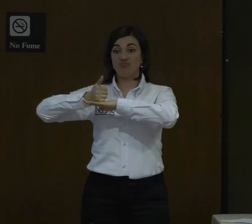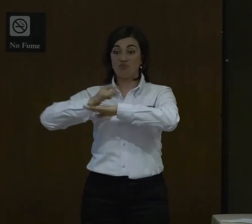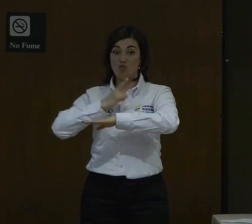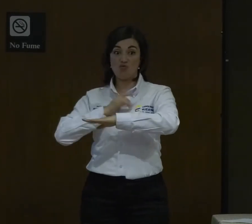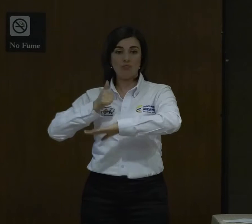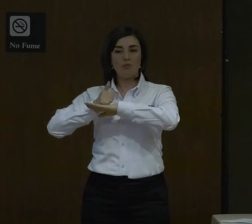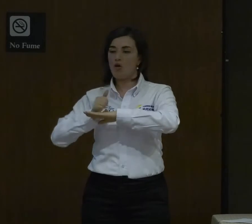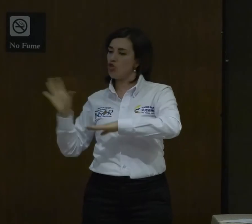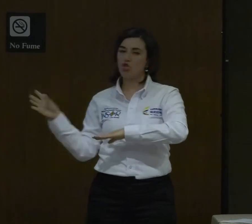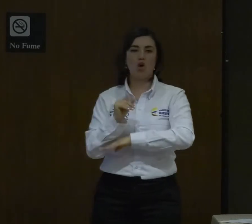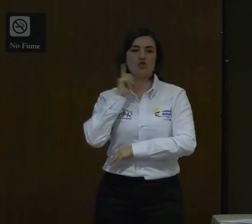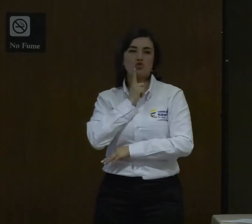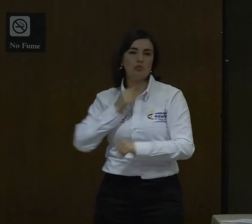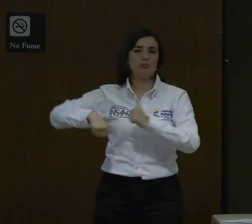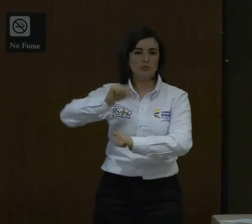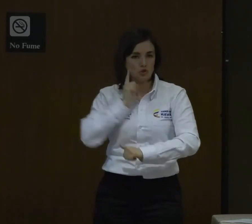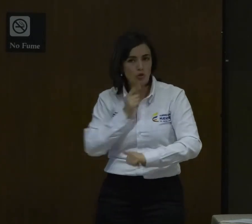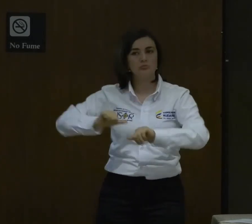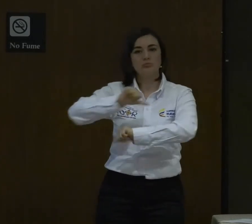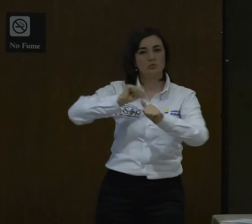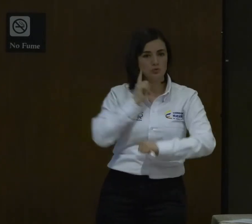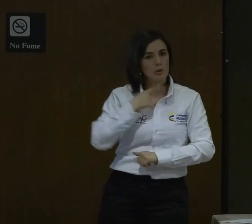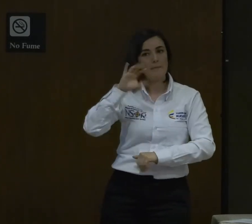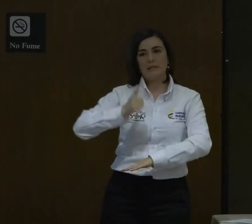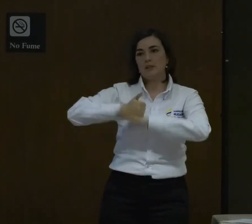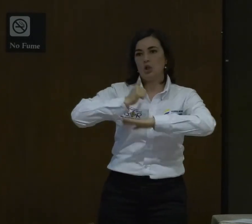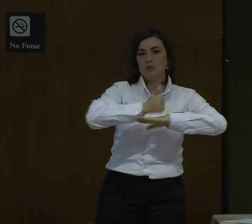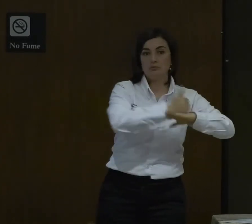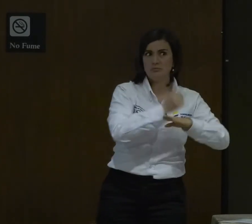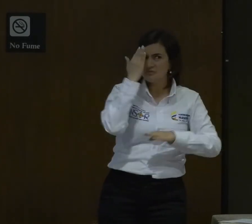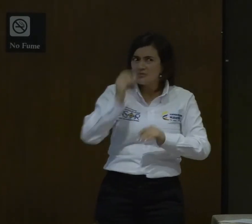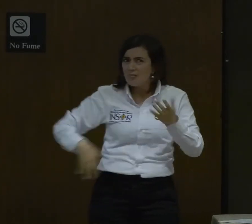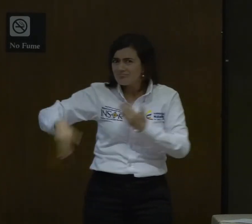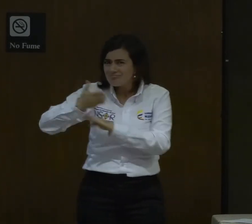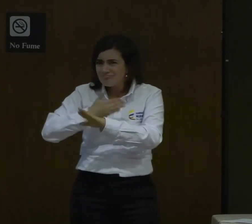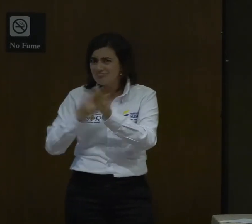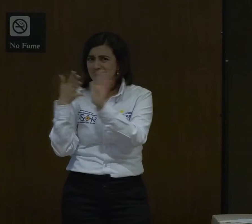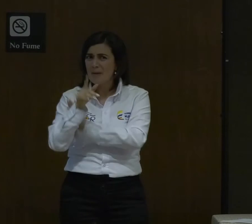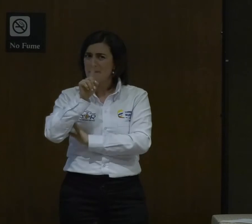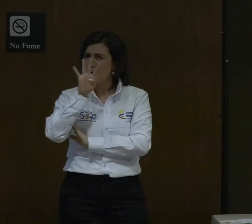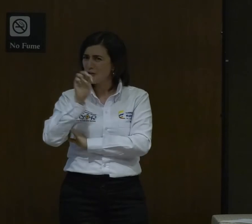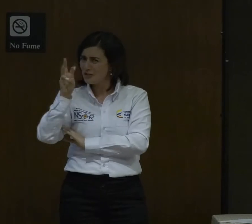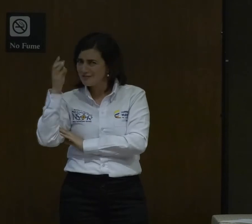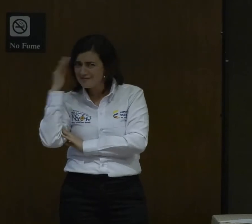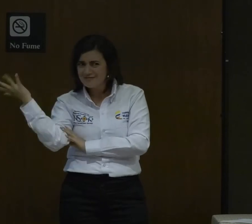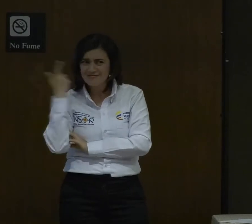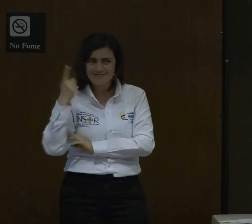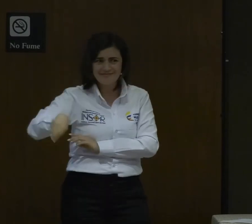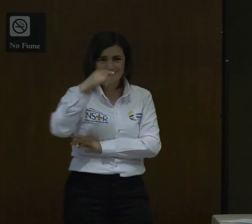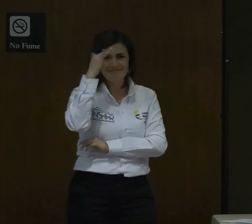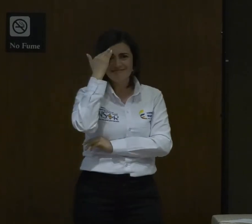sordos. No sé si conocen la historia de lo que ocurrió en 1988, pero lo que ocurrió